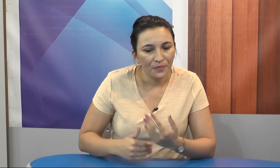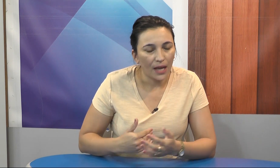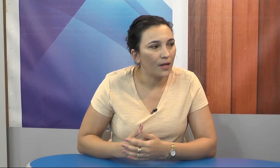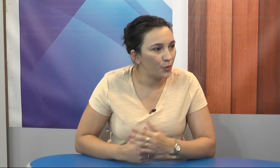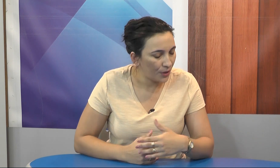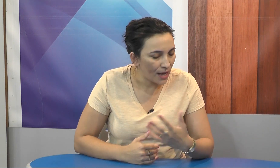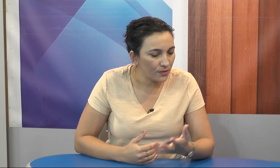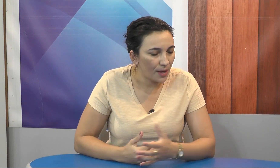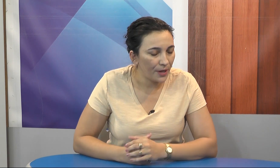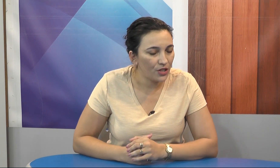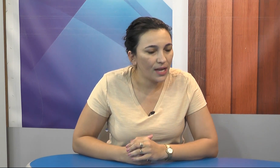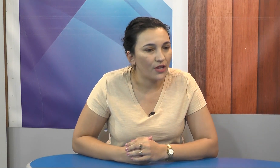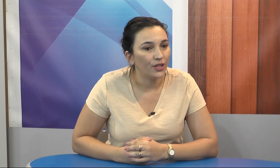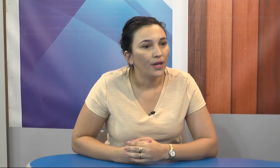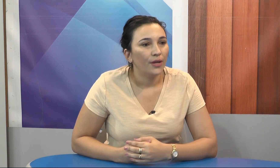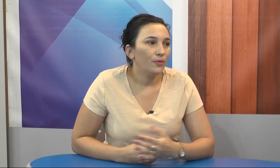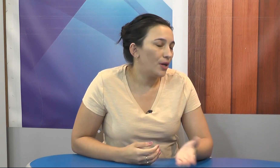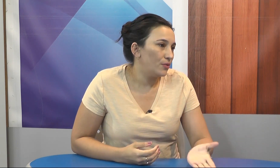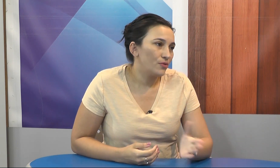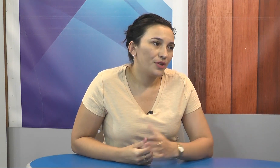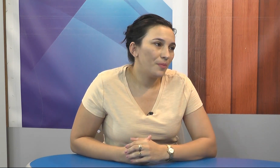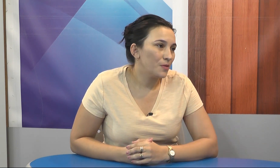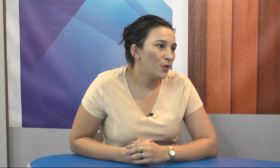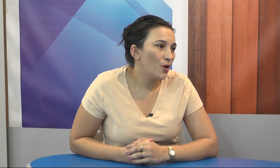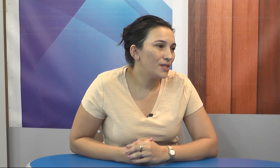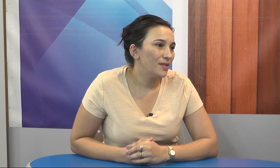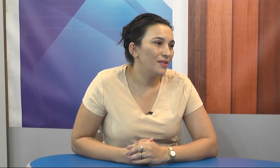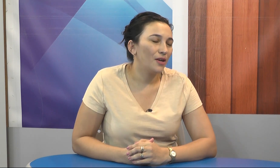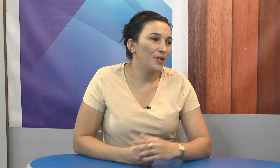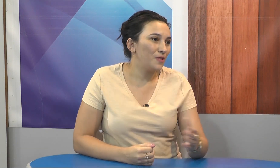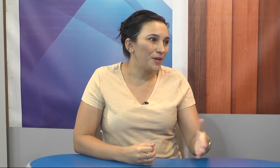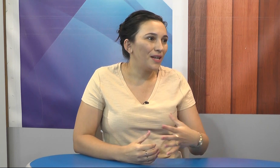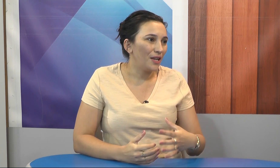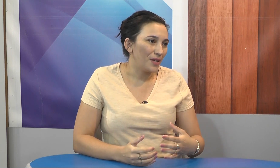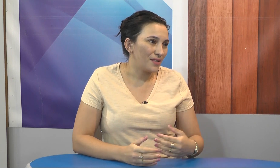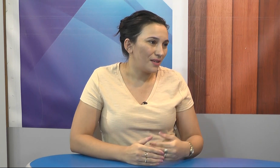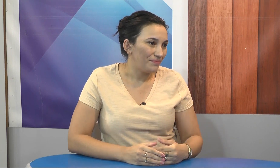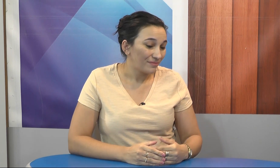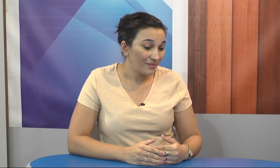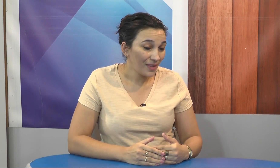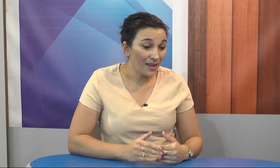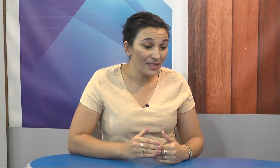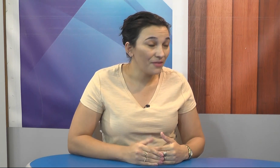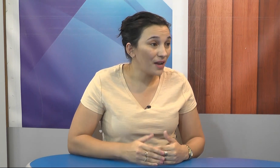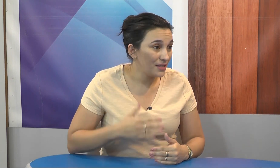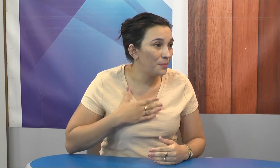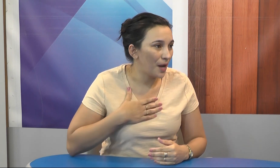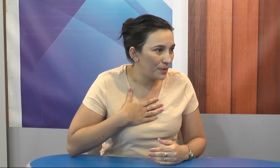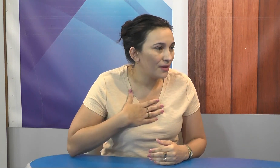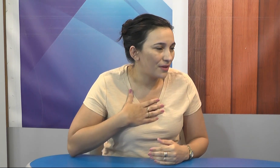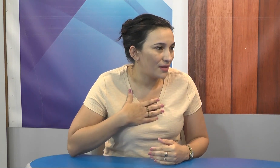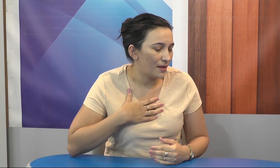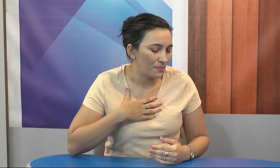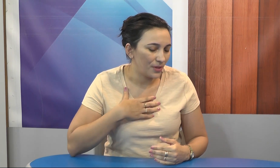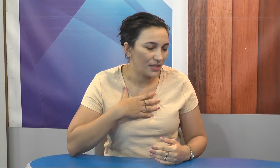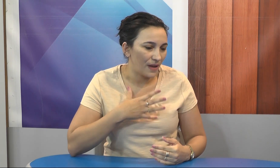aquele progresso na aprendizagem. E o aluno surdo é a mesma coisa. Então, eles perderam essa fase, que para mim uma das fases